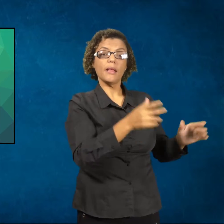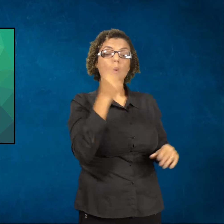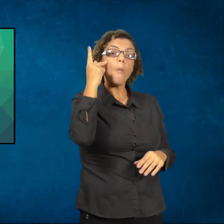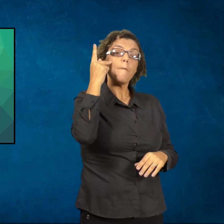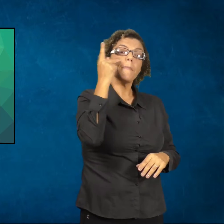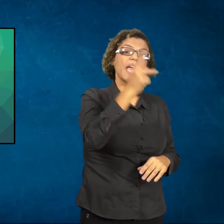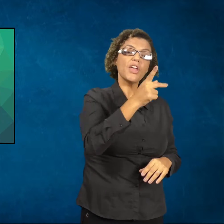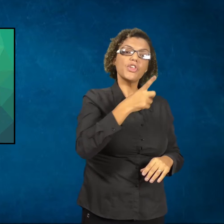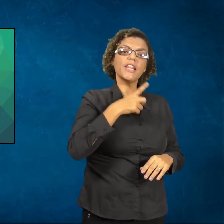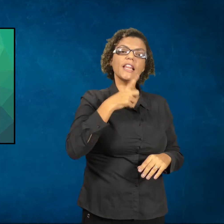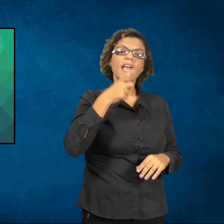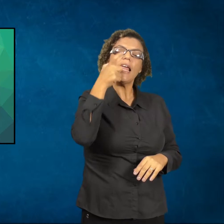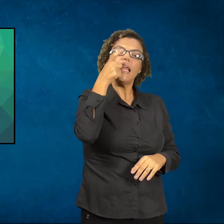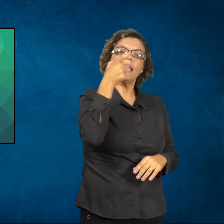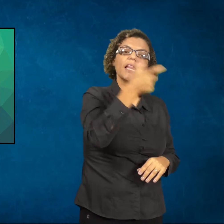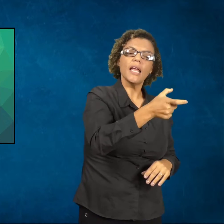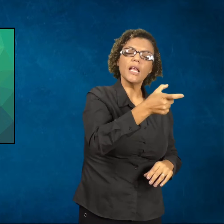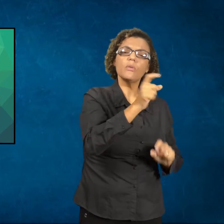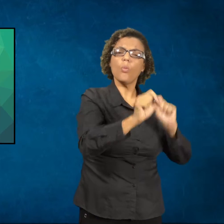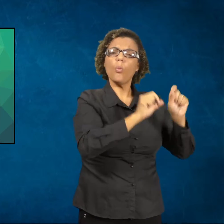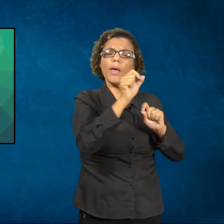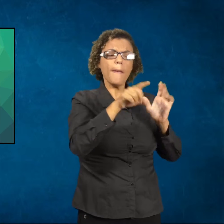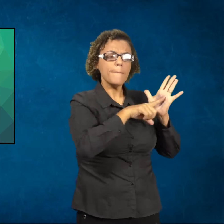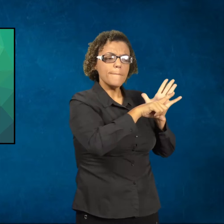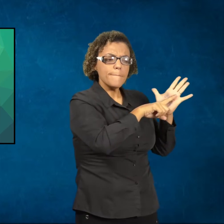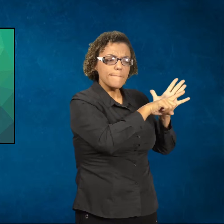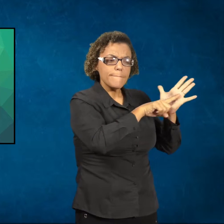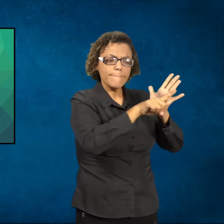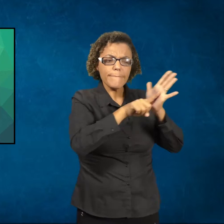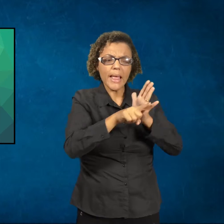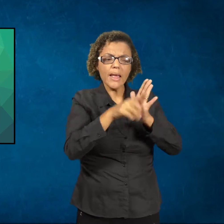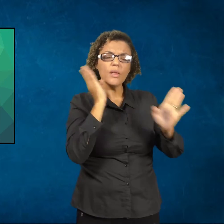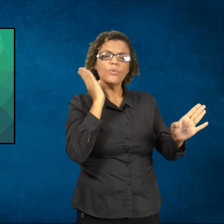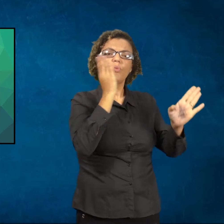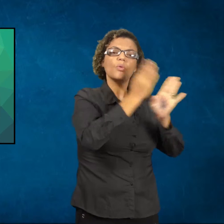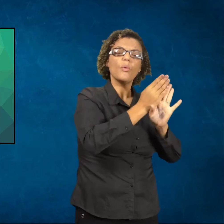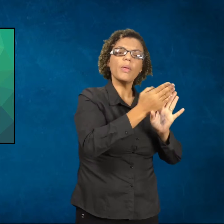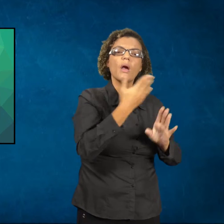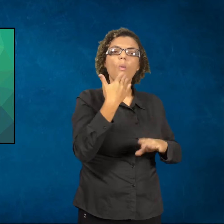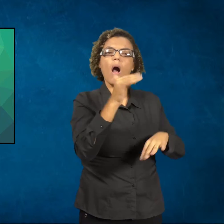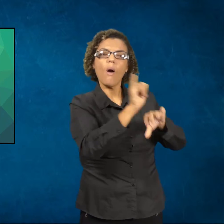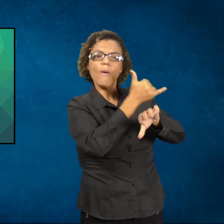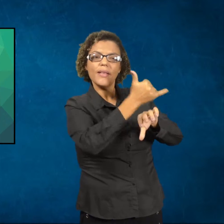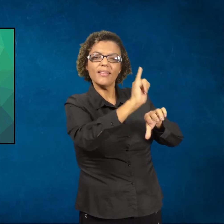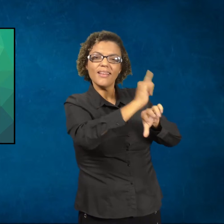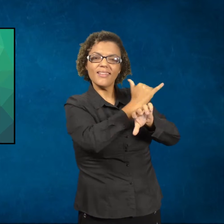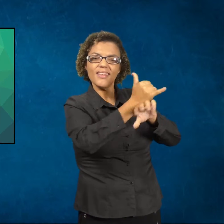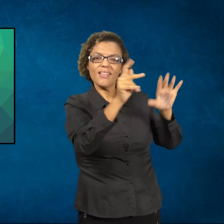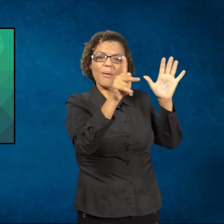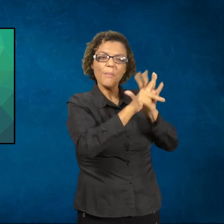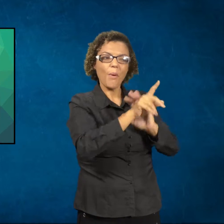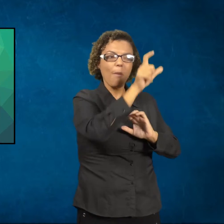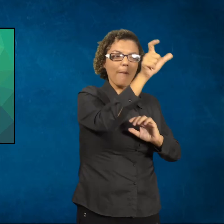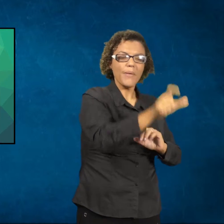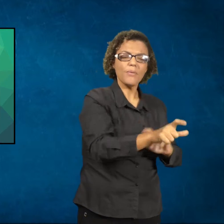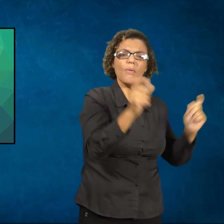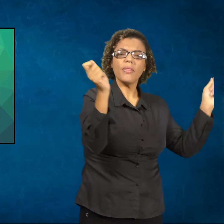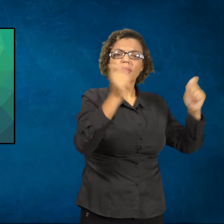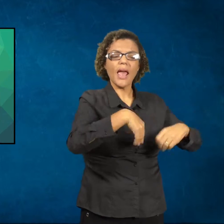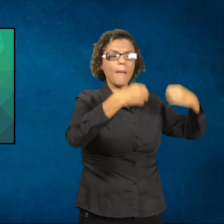em achar um mecanismo do sujeito que explicasse como que, por exemplo,